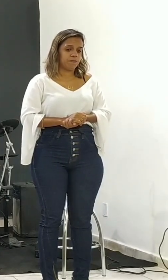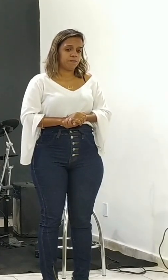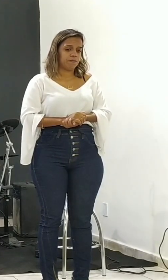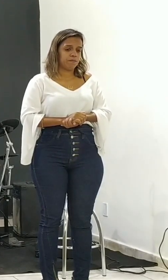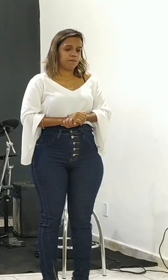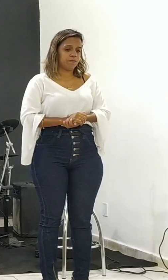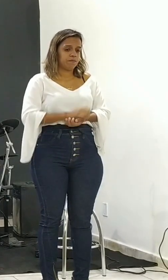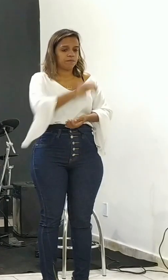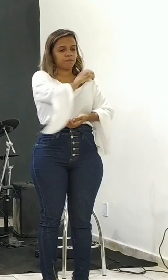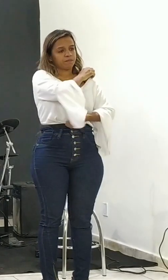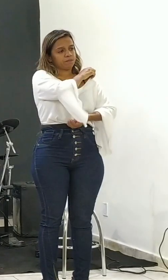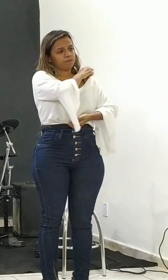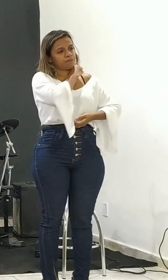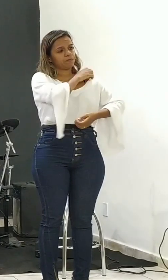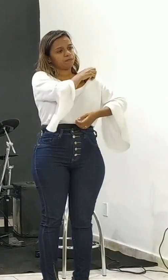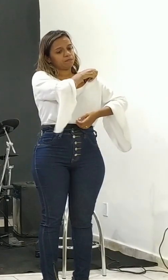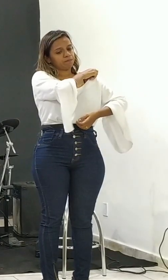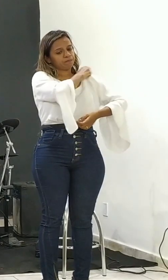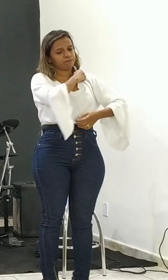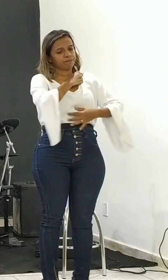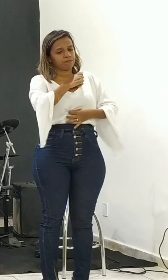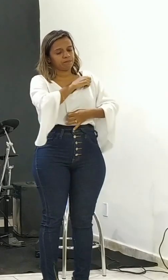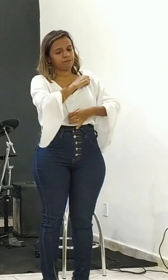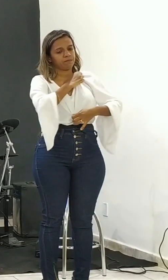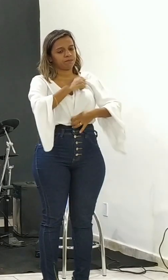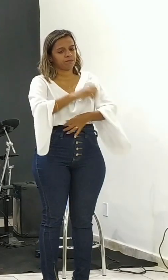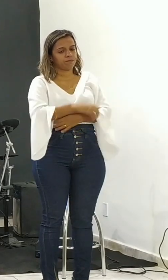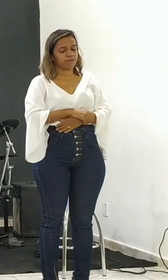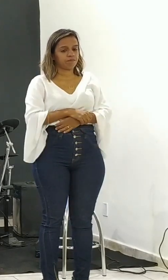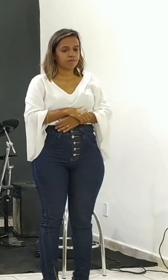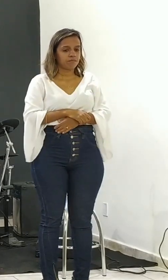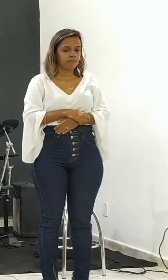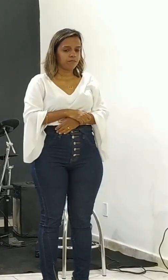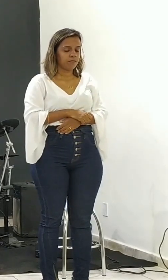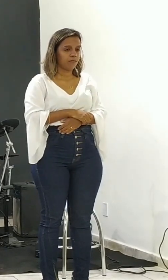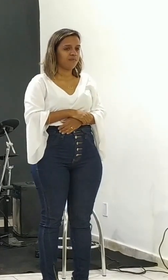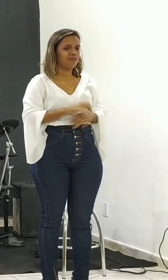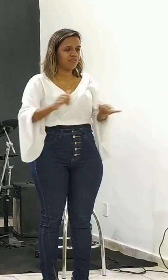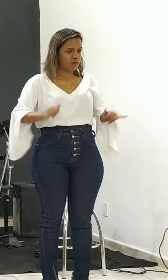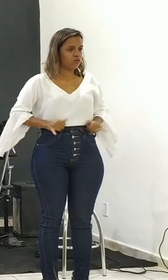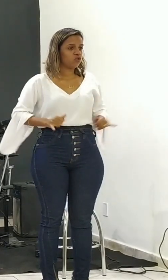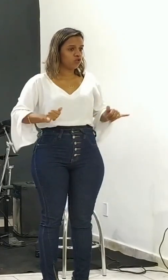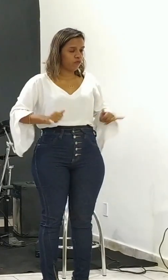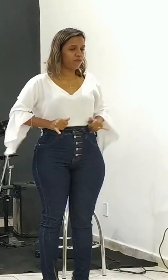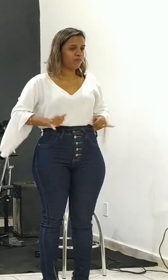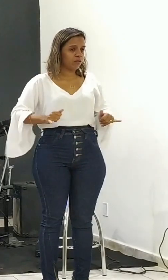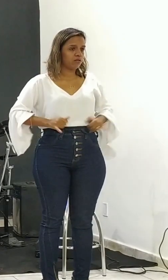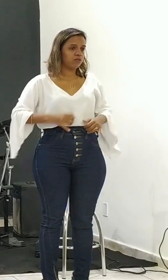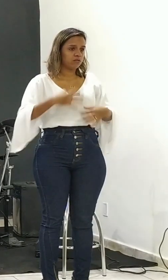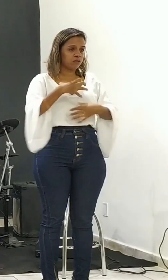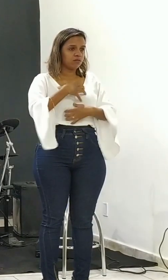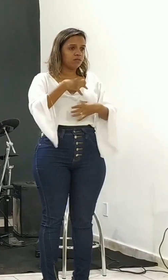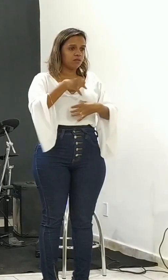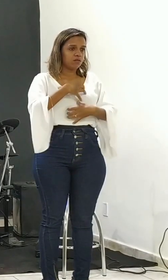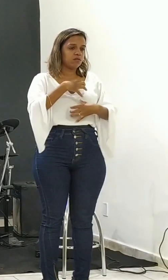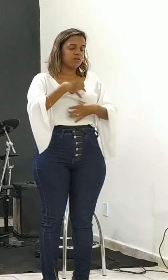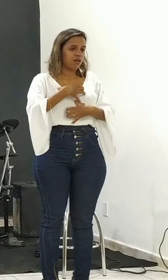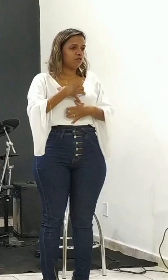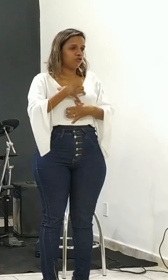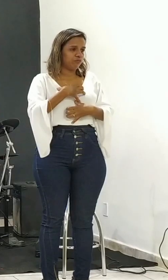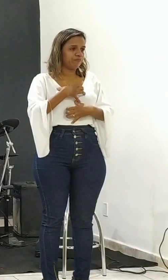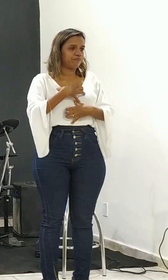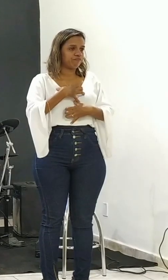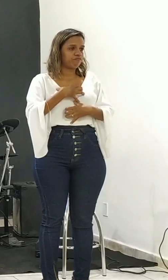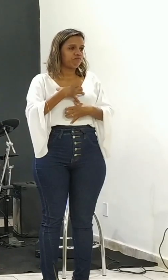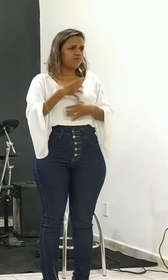Glória a Deus, aleluia. Glória a Deus. Deus, E na hora da dor a gente fica assim, a gente fica sem chão, e você